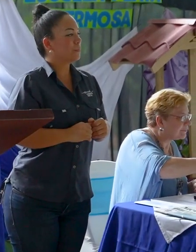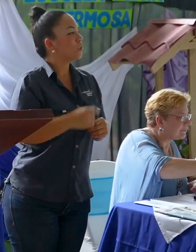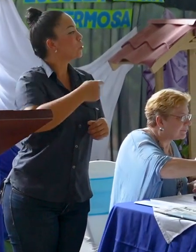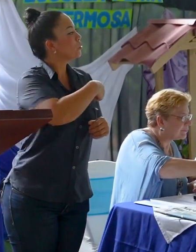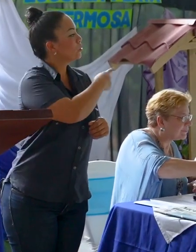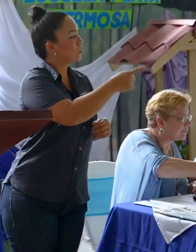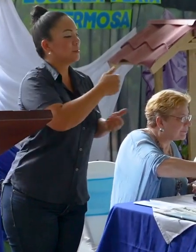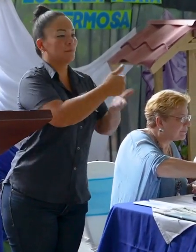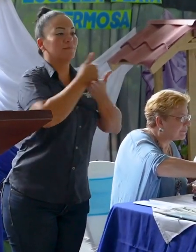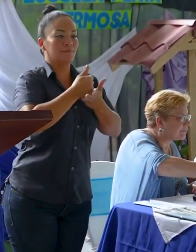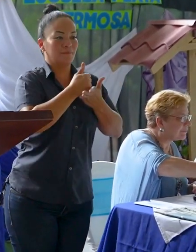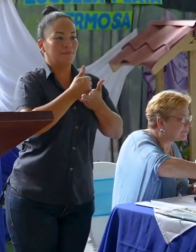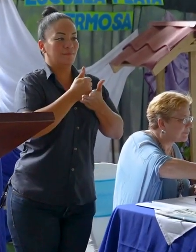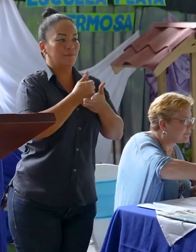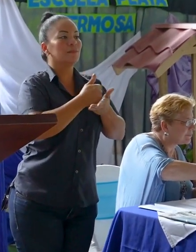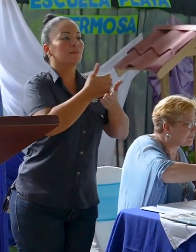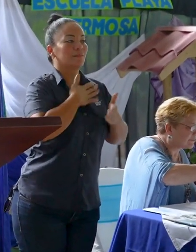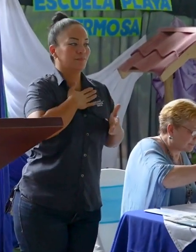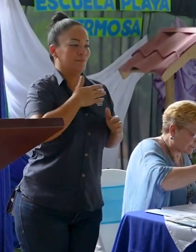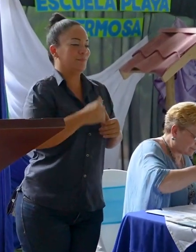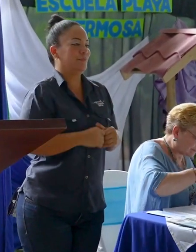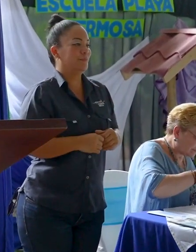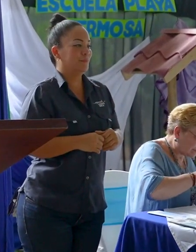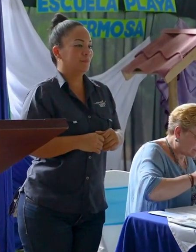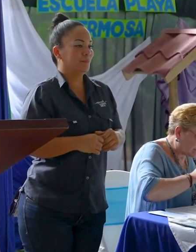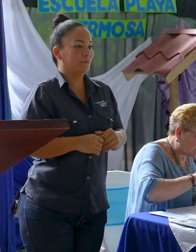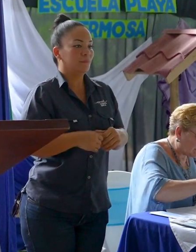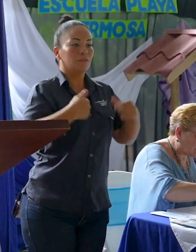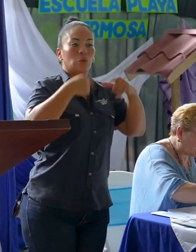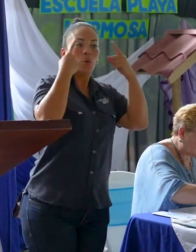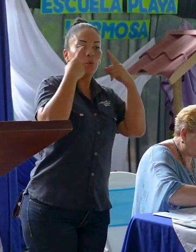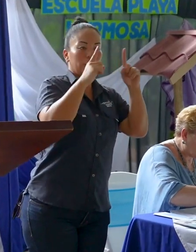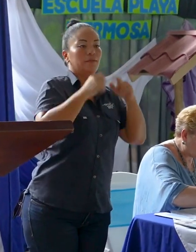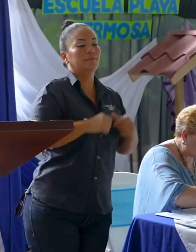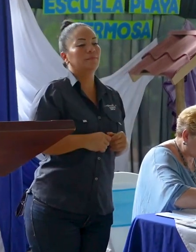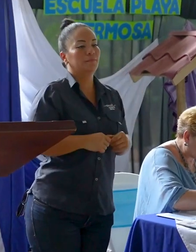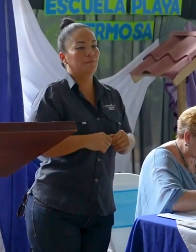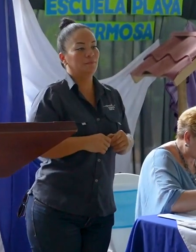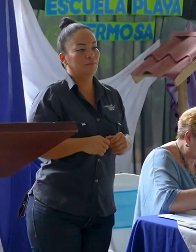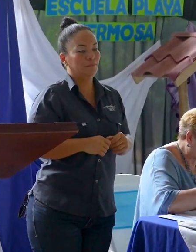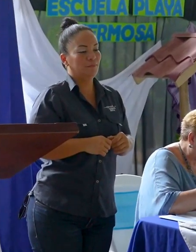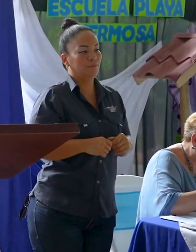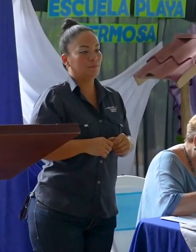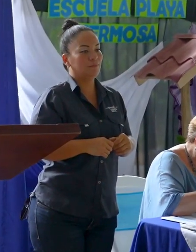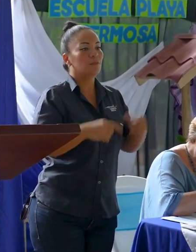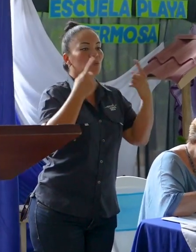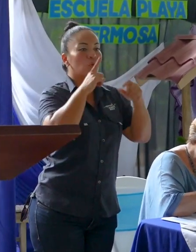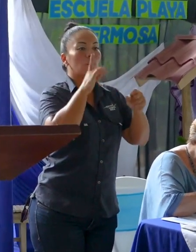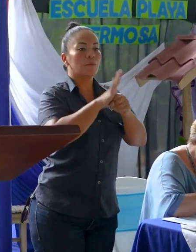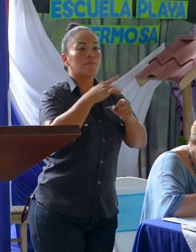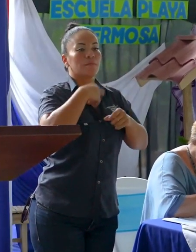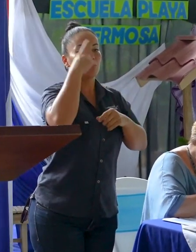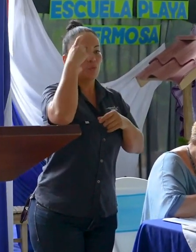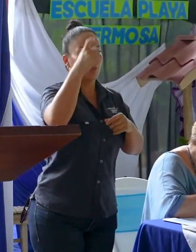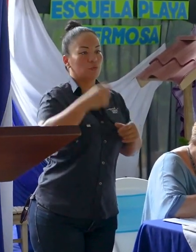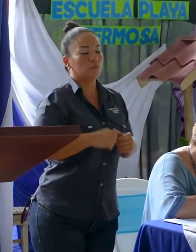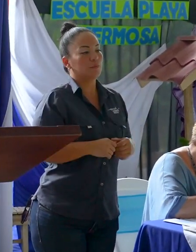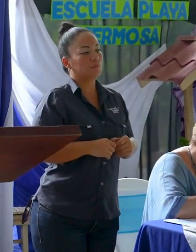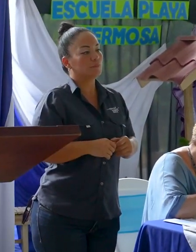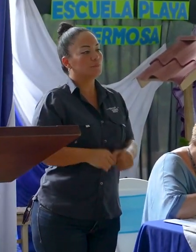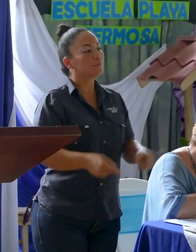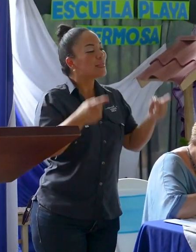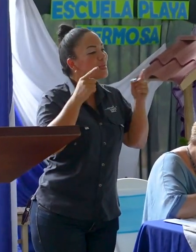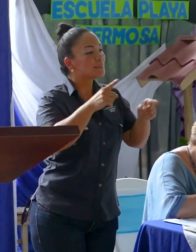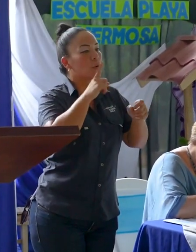nos ayudaron, me ayudaron, y pude llegar hasta donde mis sueños me llevaron. Ese